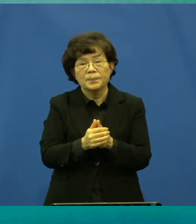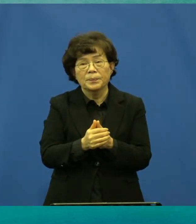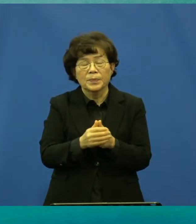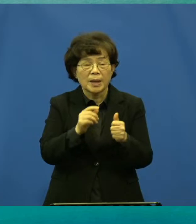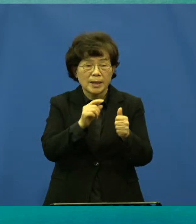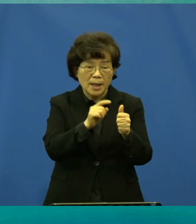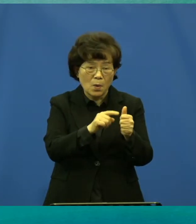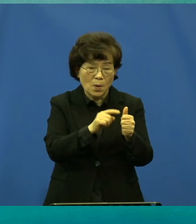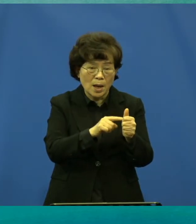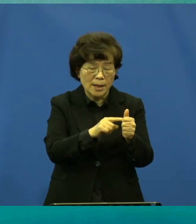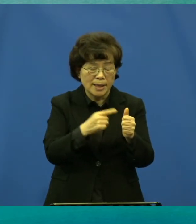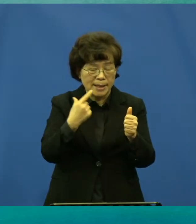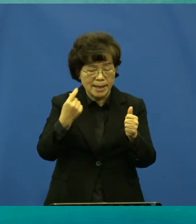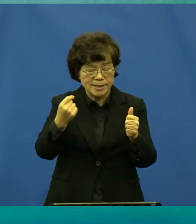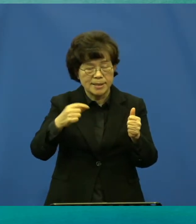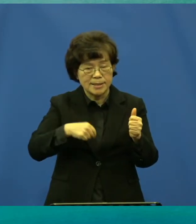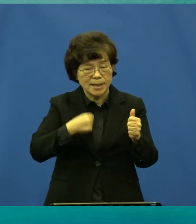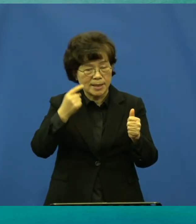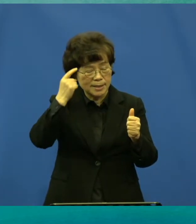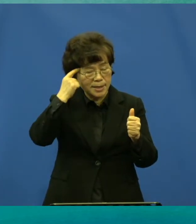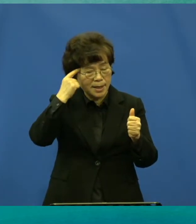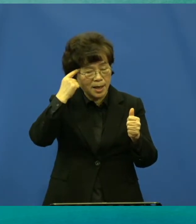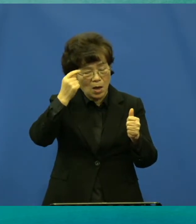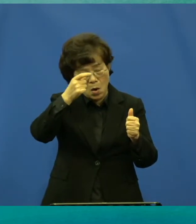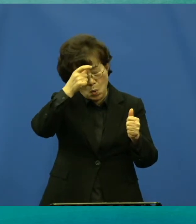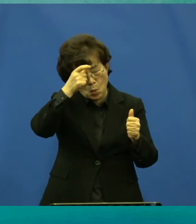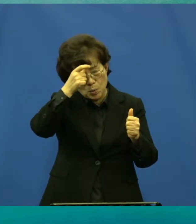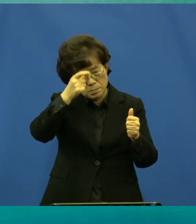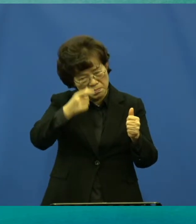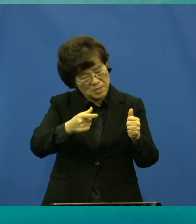요나는 여전히 자기의 생각을 굽히지 않고 있습니다.